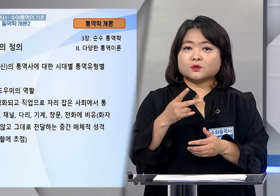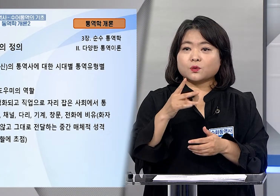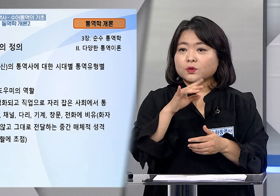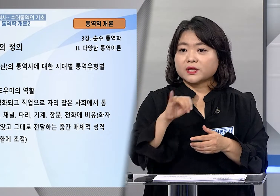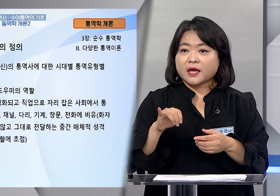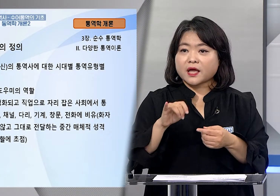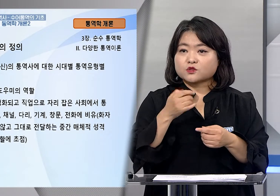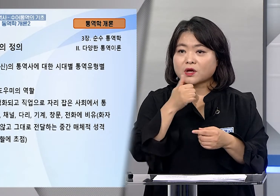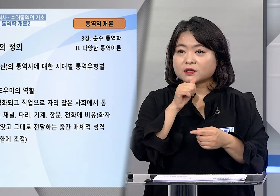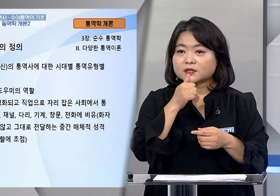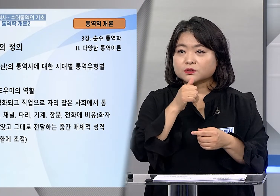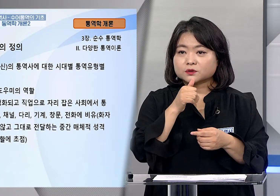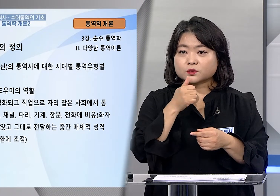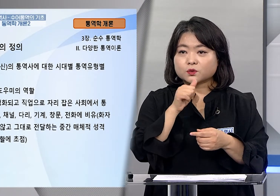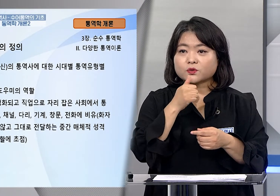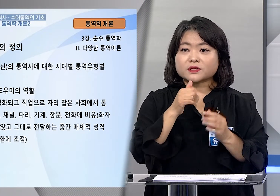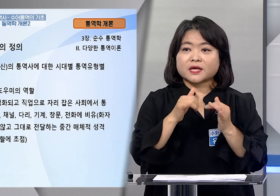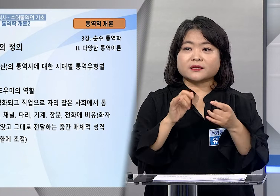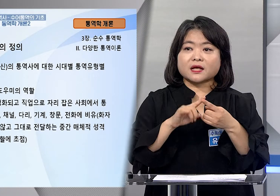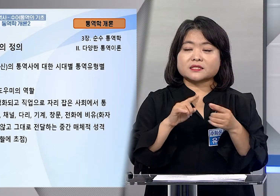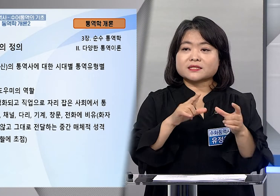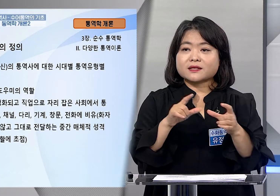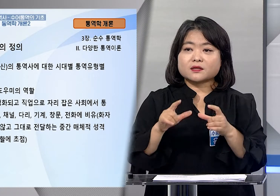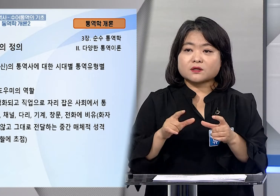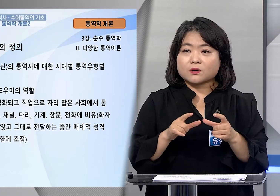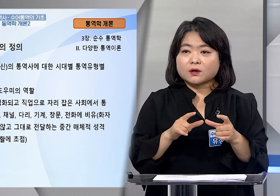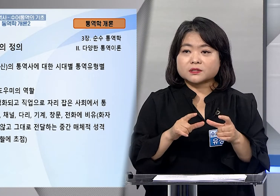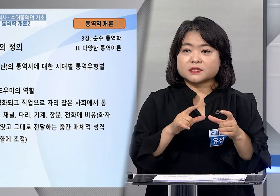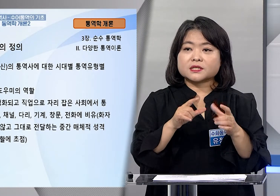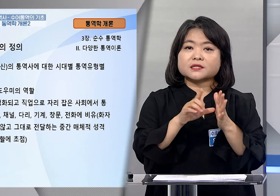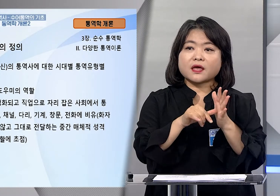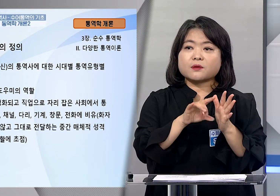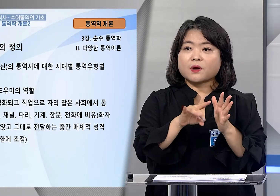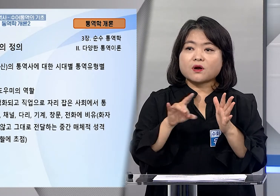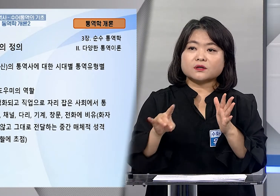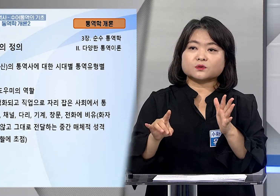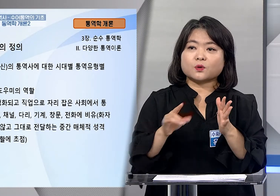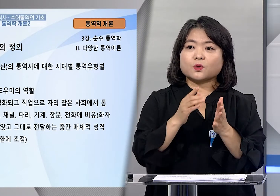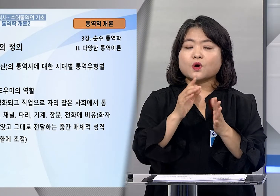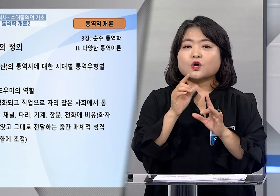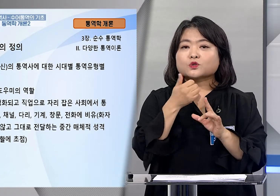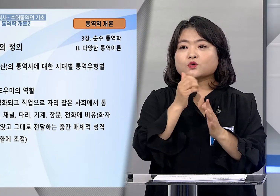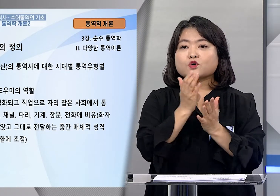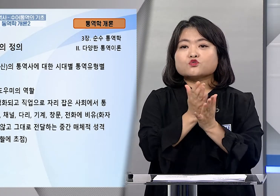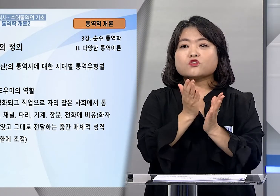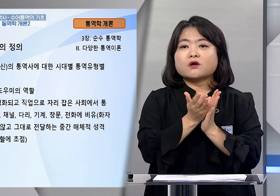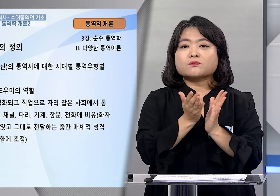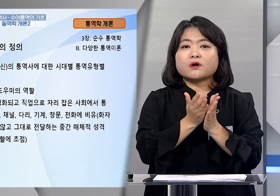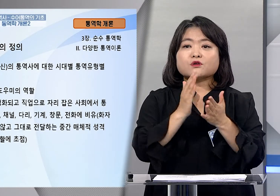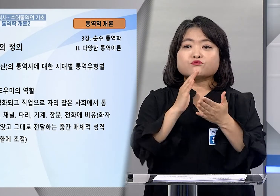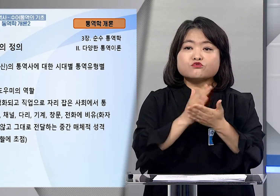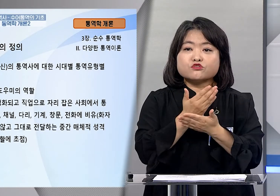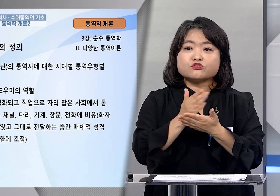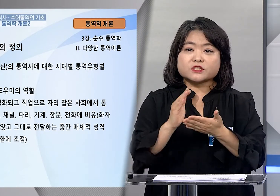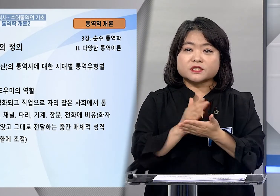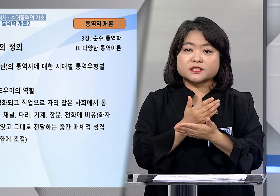로이의 통역사에 대한 시대별 또 통역 유형별 분류를